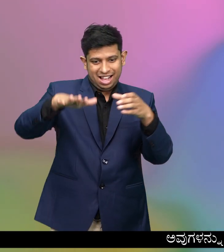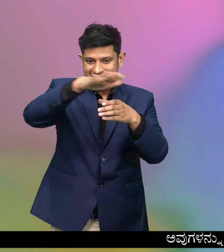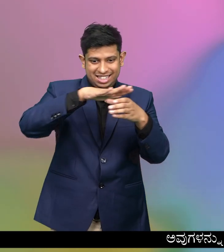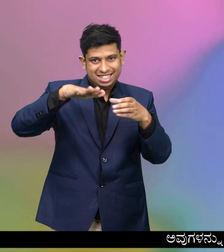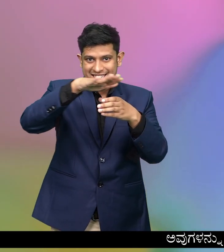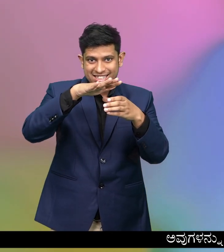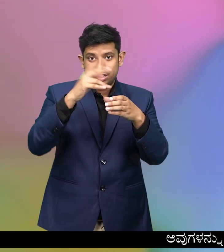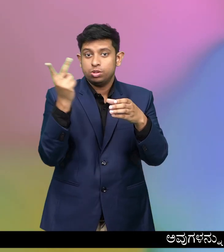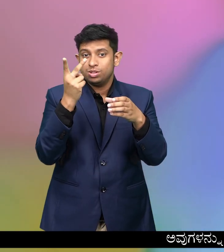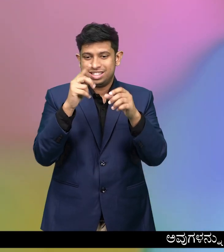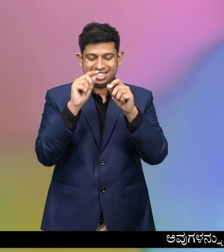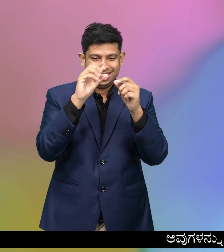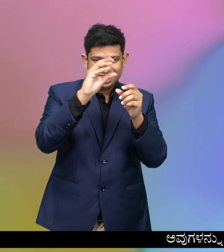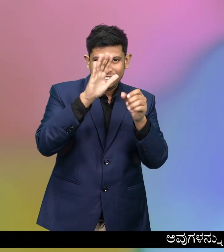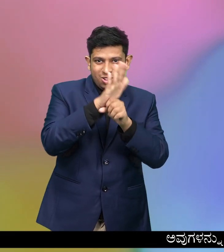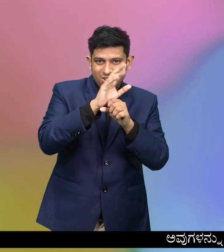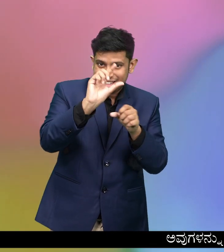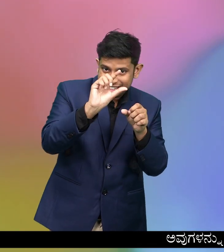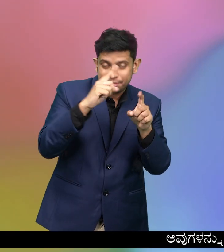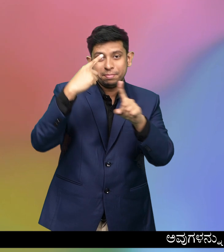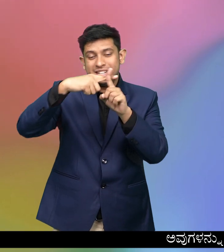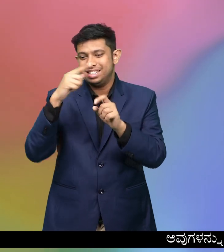ಅವುಗಳನ್ನ ನೀರಿನ ಮೇಲ್ಮೈಯಲ್ಲಿ ಇರಿಸಿ.